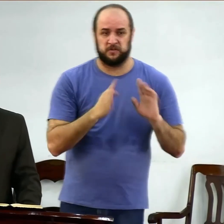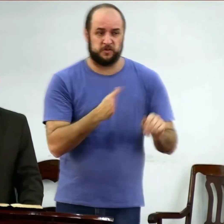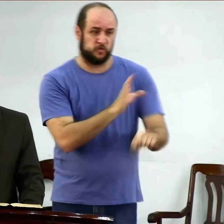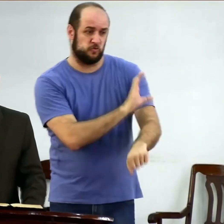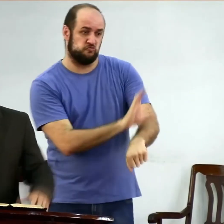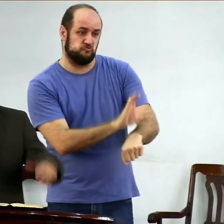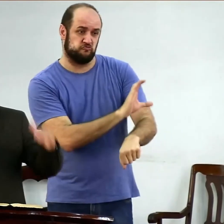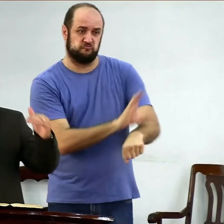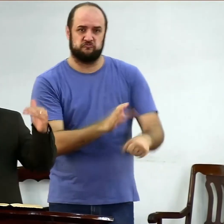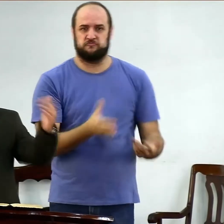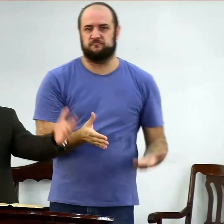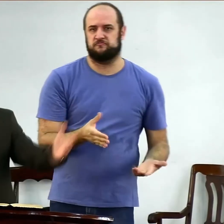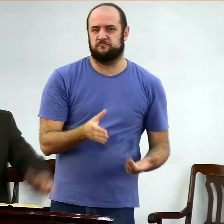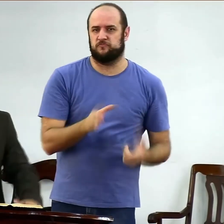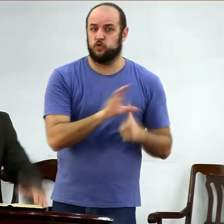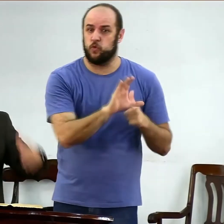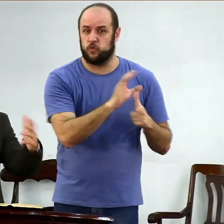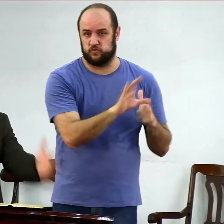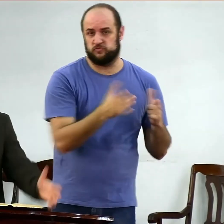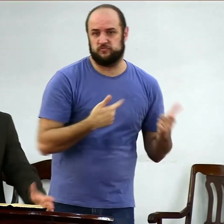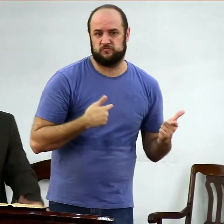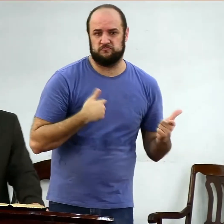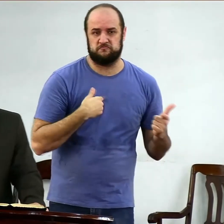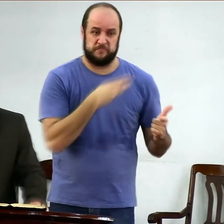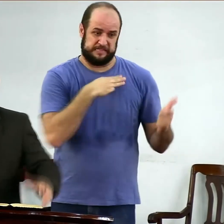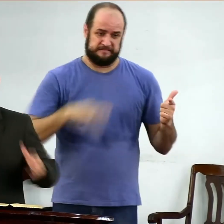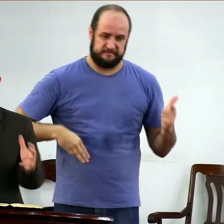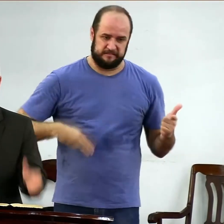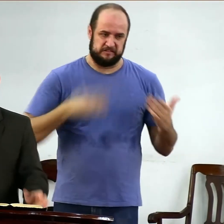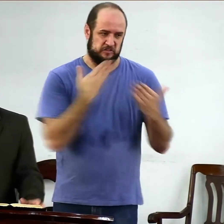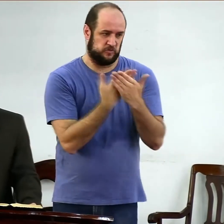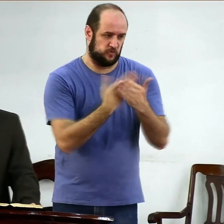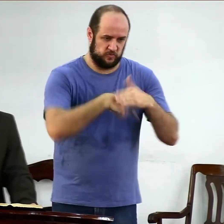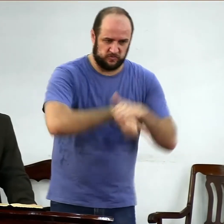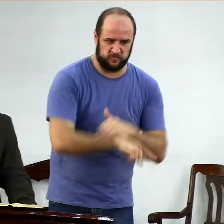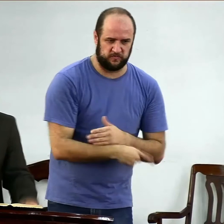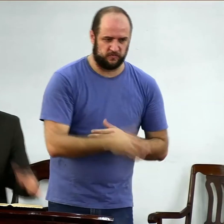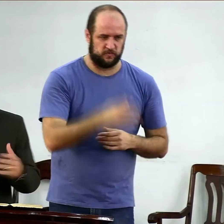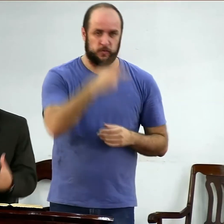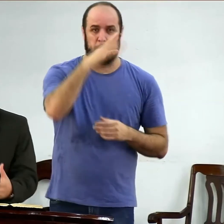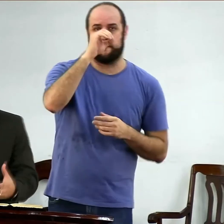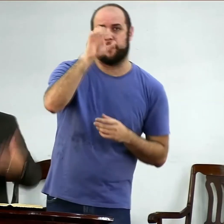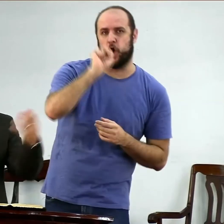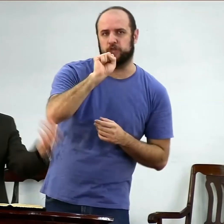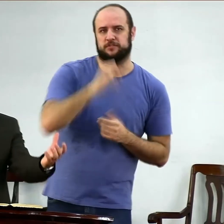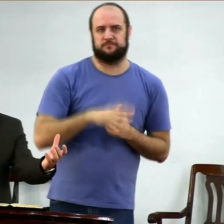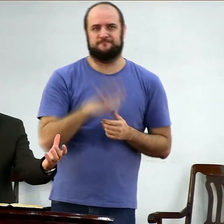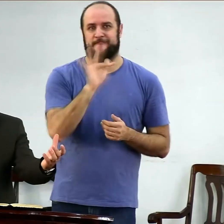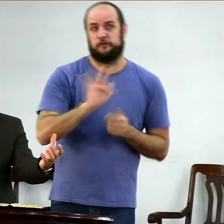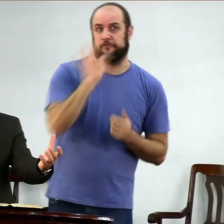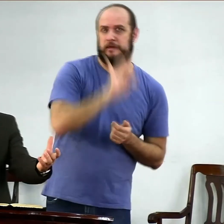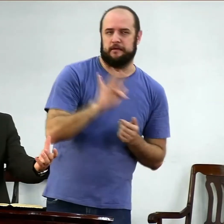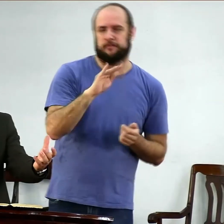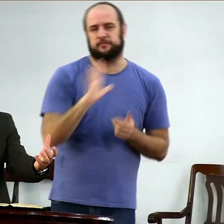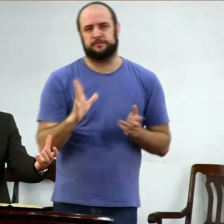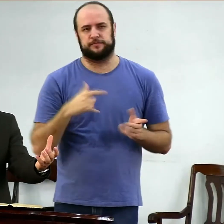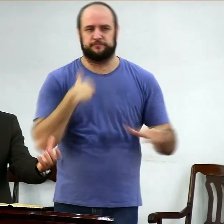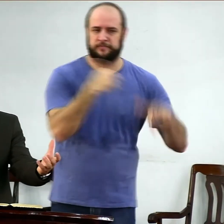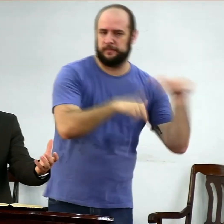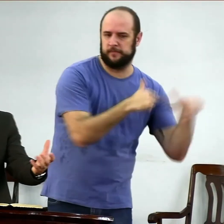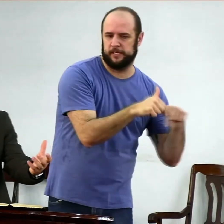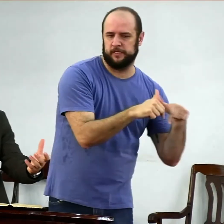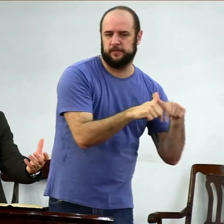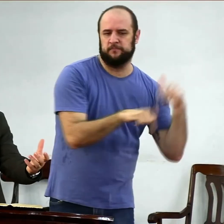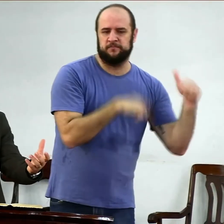noite. Estou fazendo agora um mestrado, uma pós-graduação, estou fazendo uma faculdade. E aí eu trabalho, eu vou